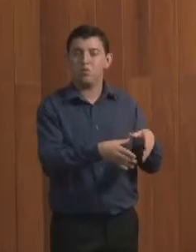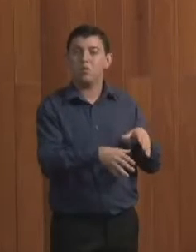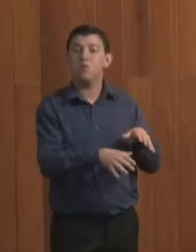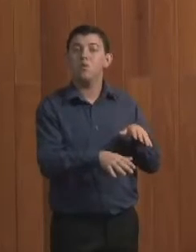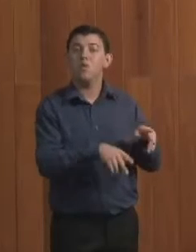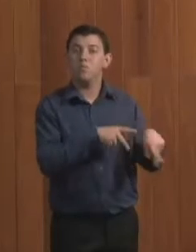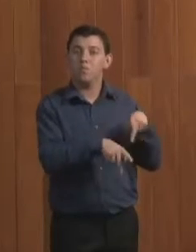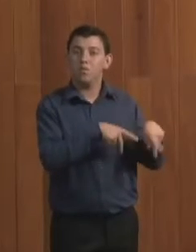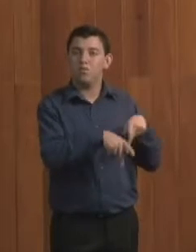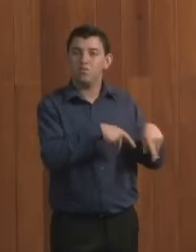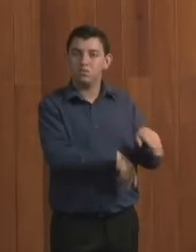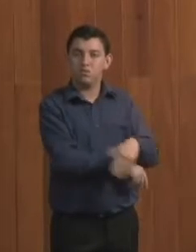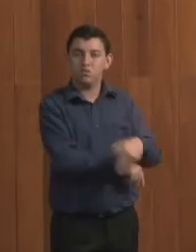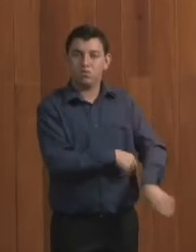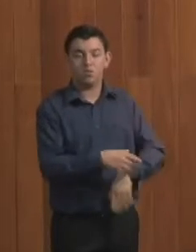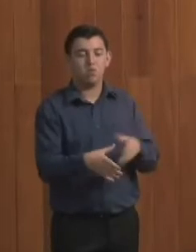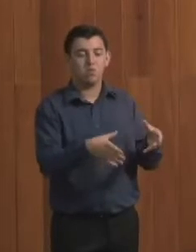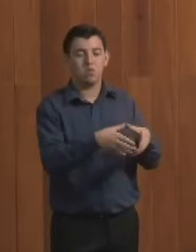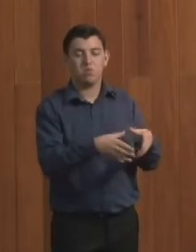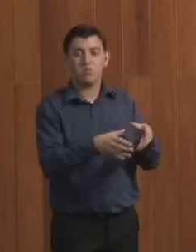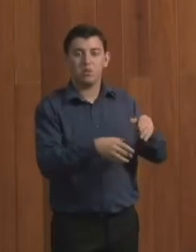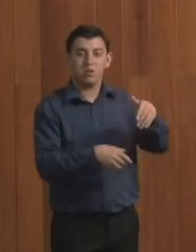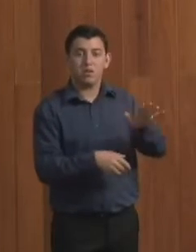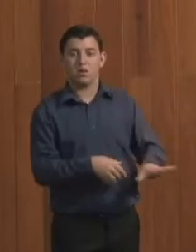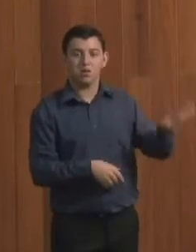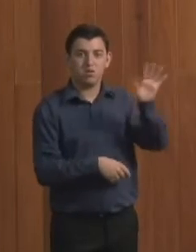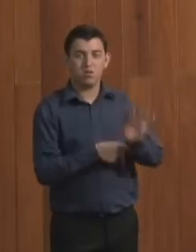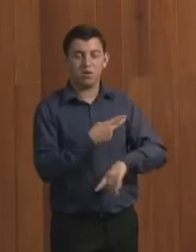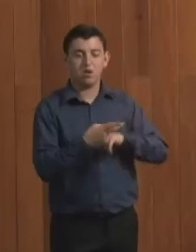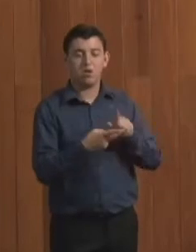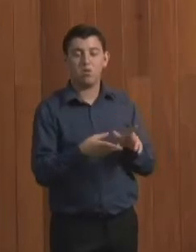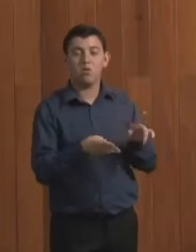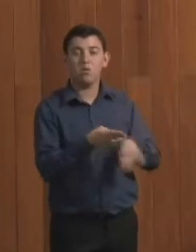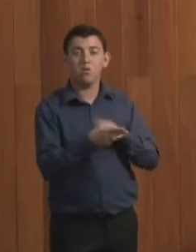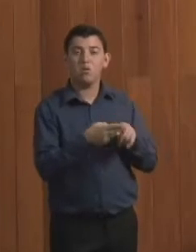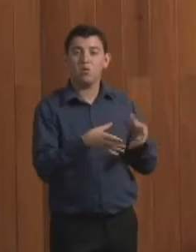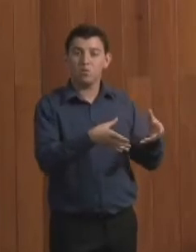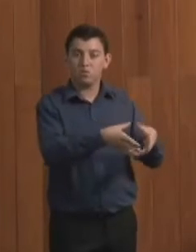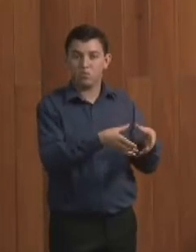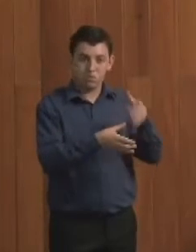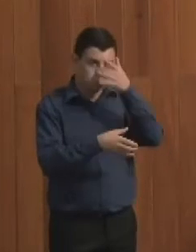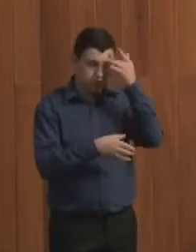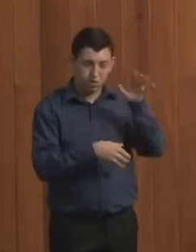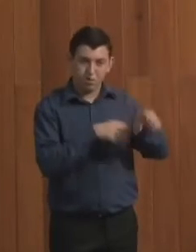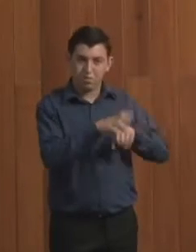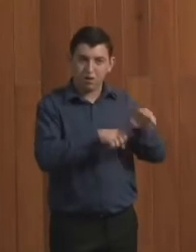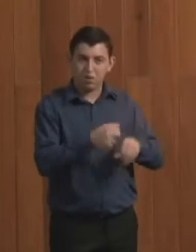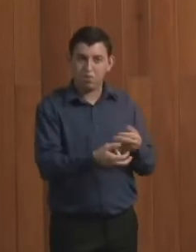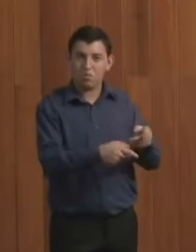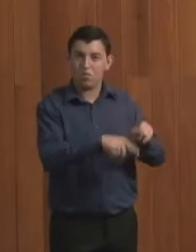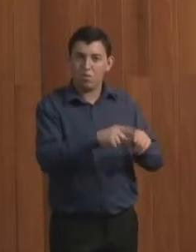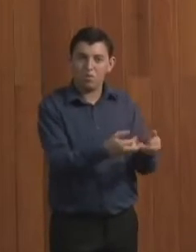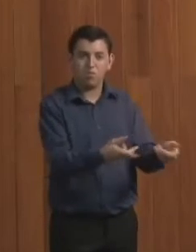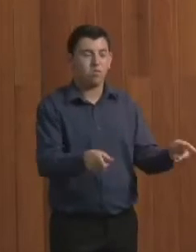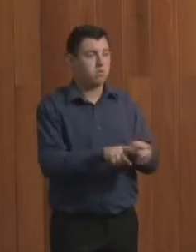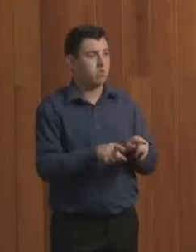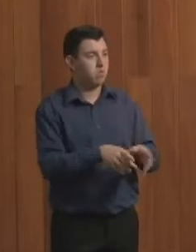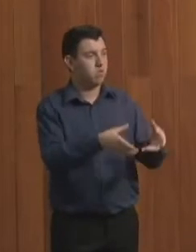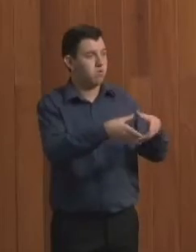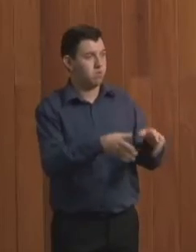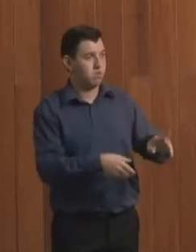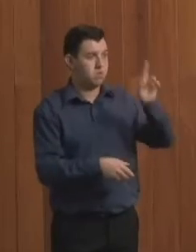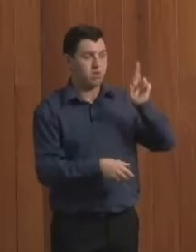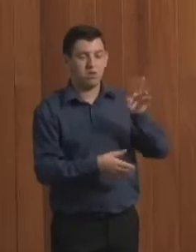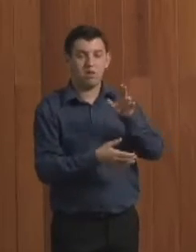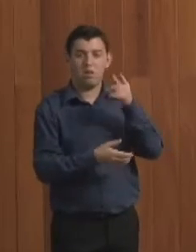rua, o movimento nacional, o Movimento Nacional de Catadores e o movimento representante dos